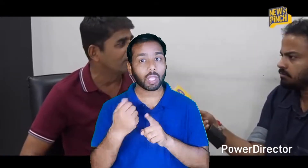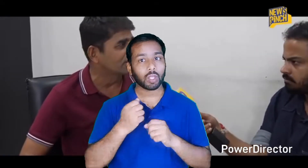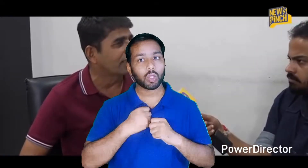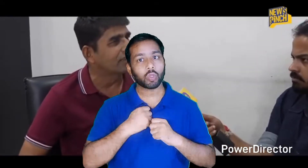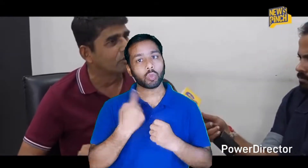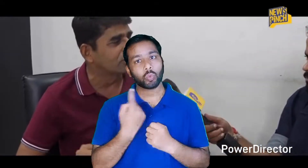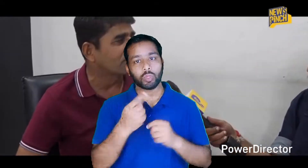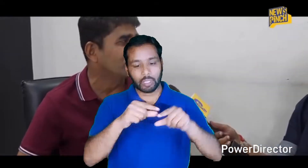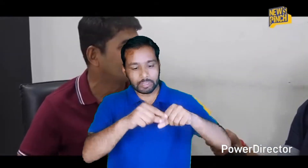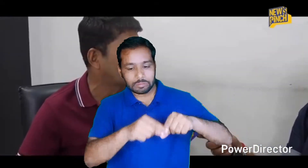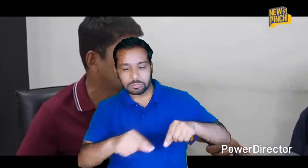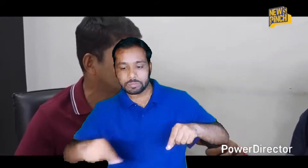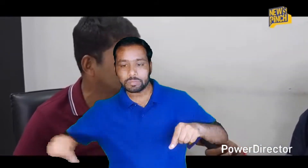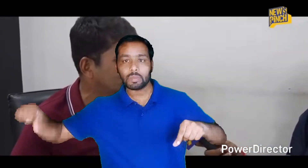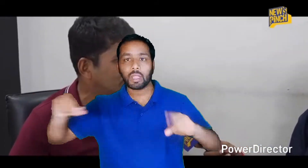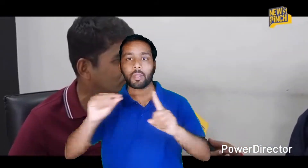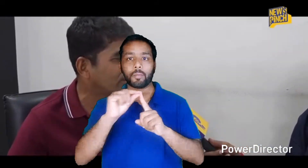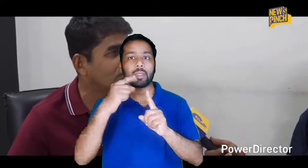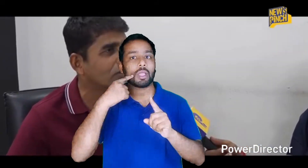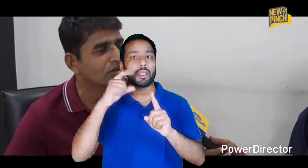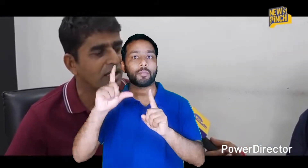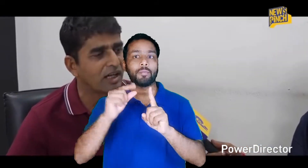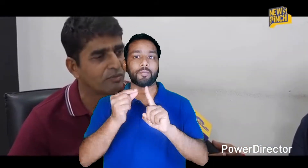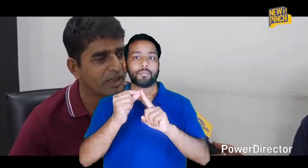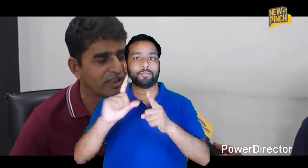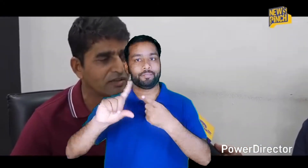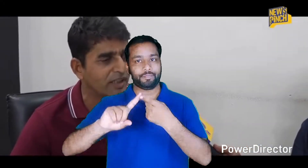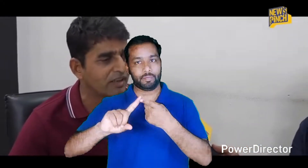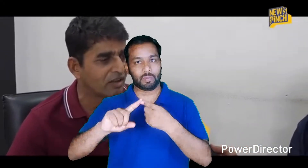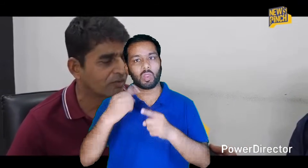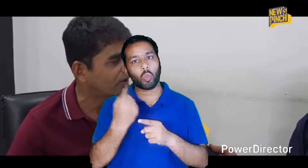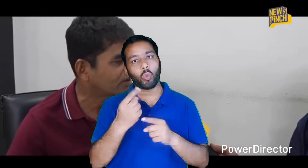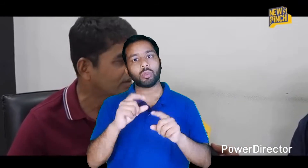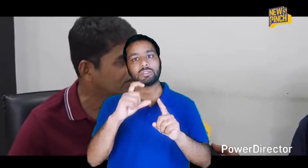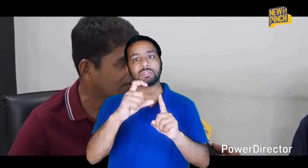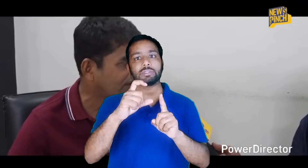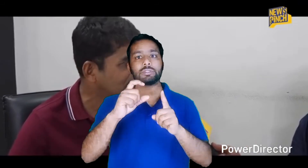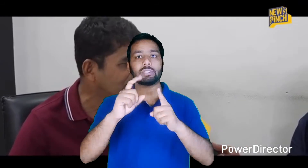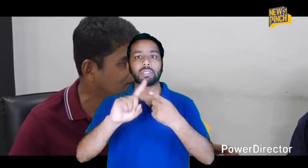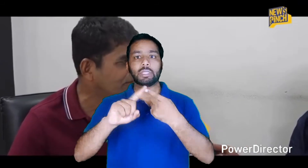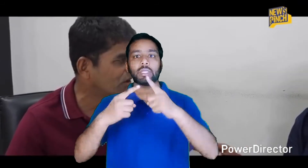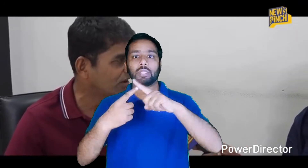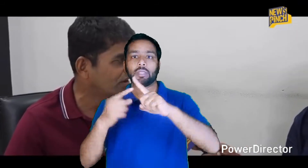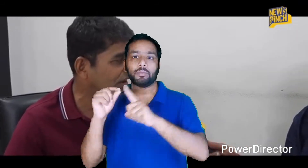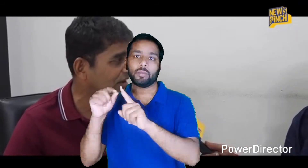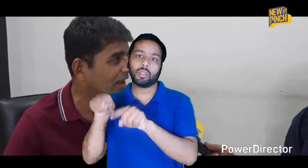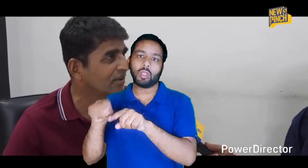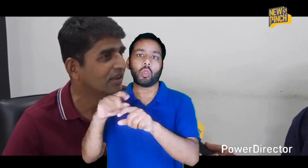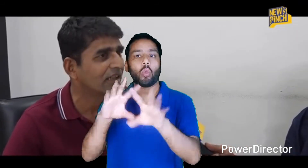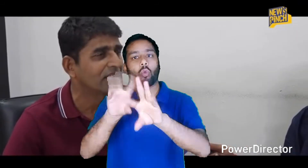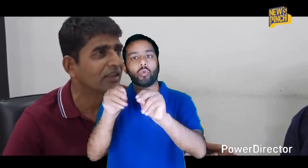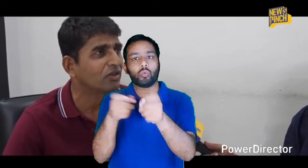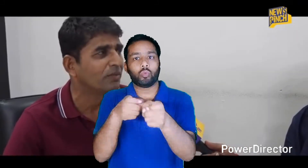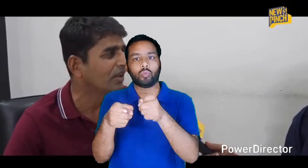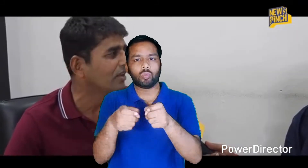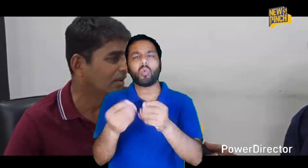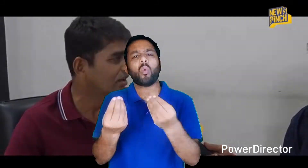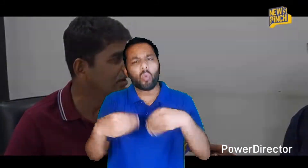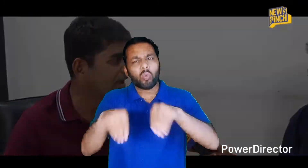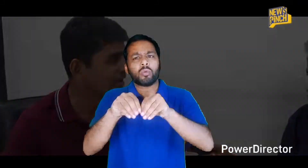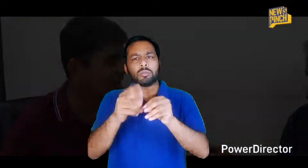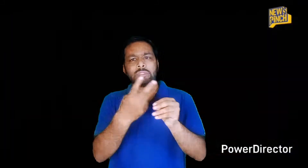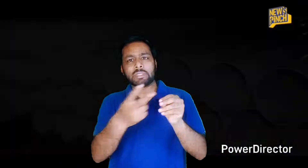मेंबर यूनिट से सारी क्लोज कंड्यूट पाइपलाइन से जुड़ी हुई है और उसका मैनेजमेंट और फंक्शनिंग सारा CETP मॉनिटर करता है। इसके अतिरिक्त जो